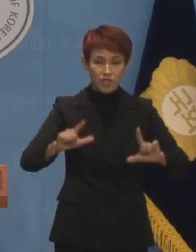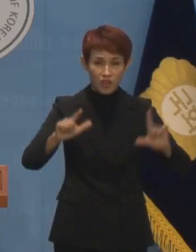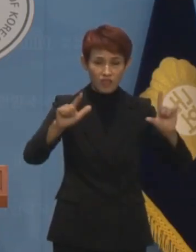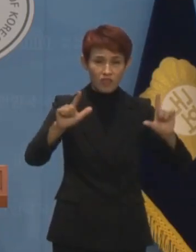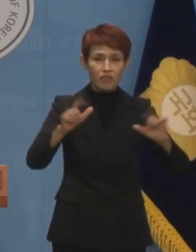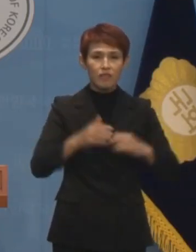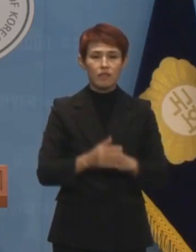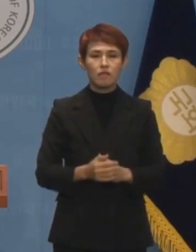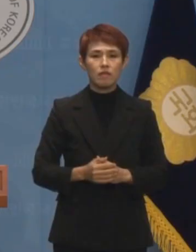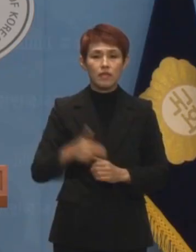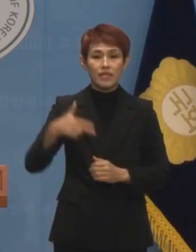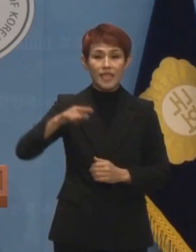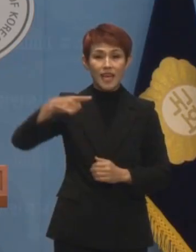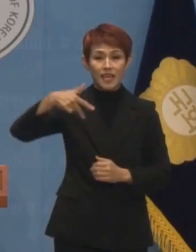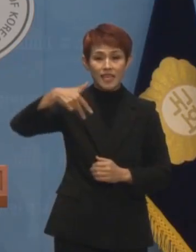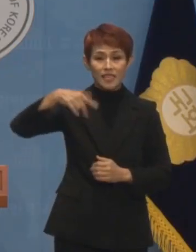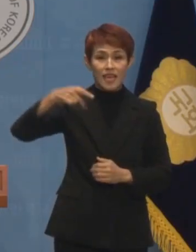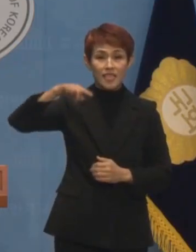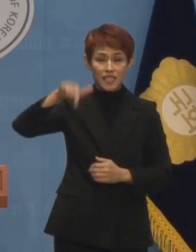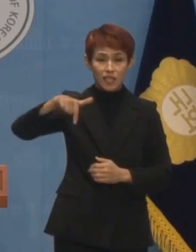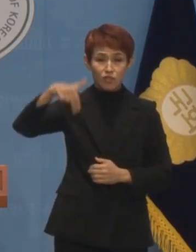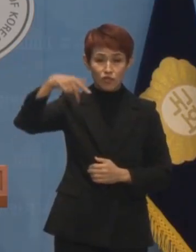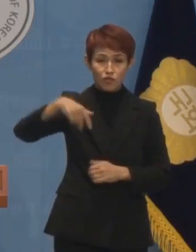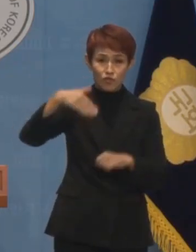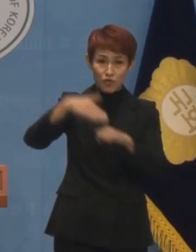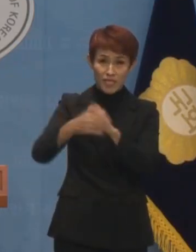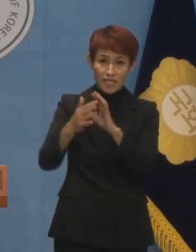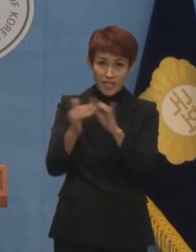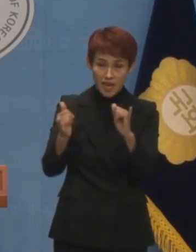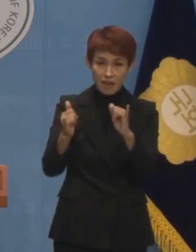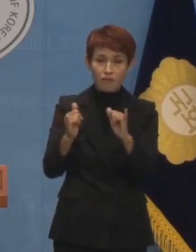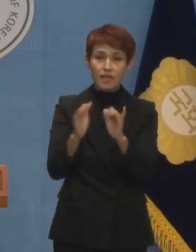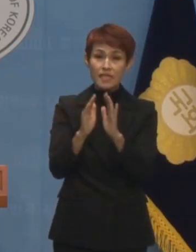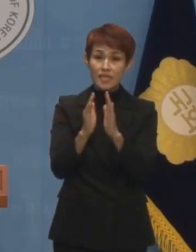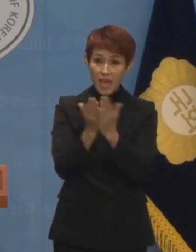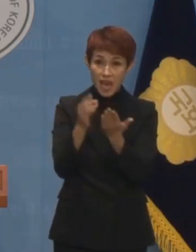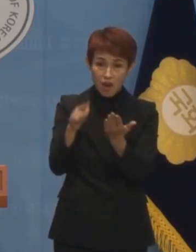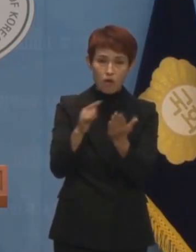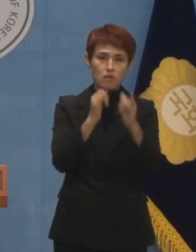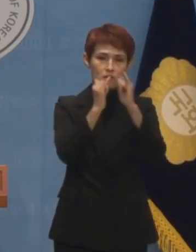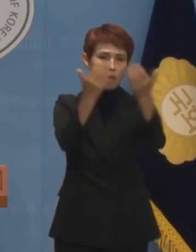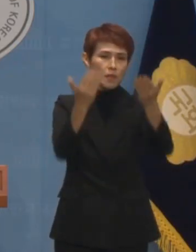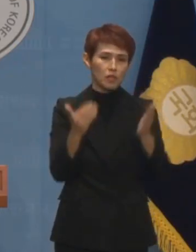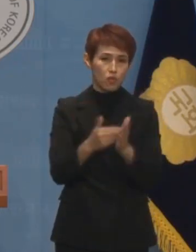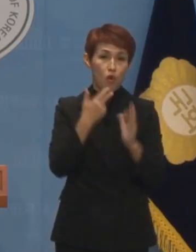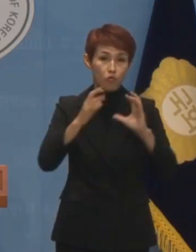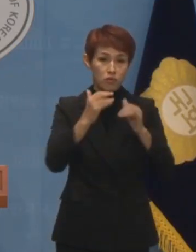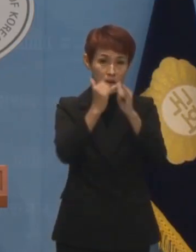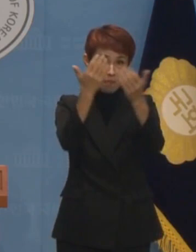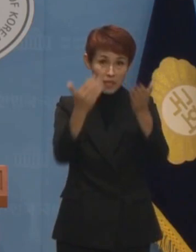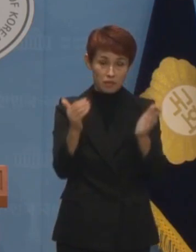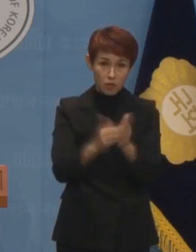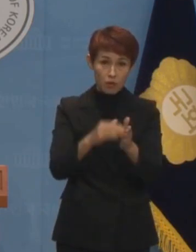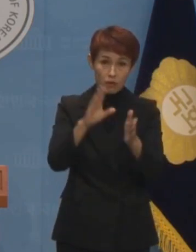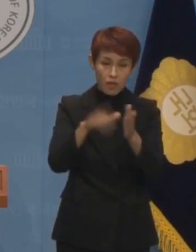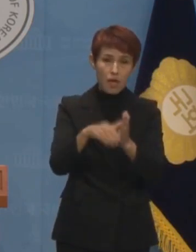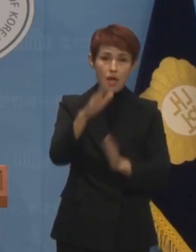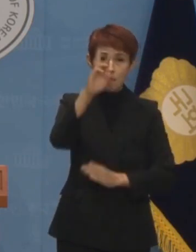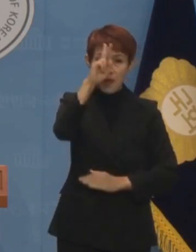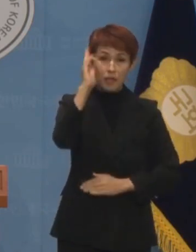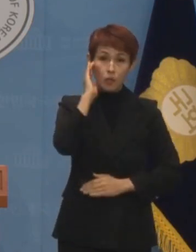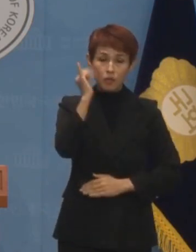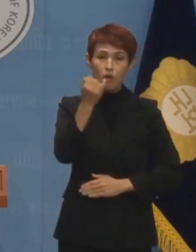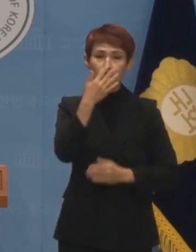채식주의자로 영국 맨부커 인터내셔널 상을 수상했을 때 박근혜 당시 대통령은 축전을 보내지도